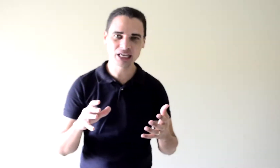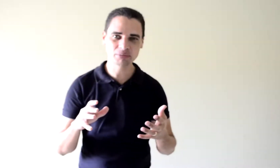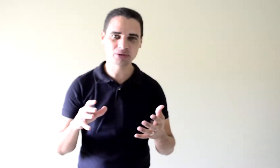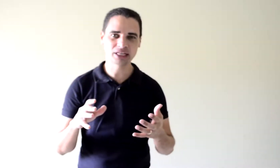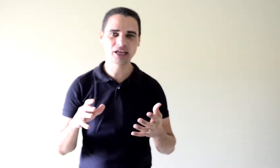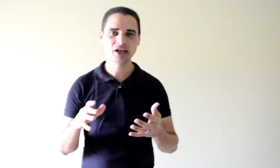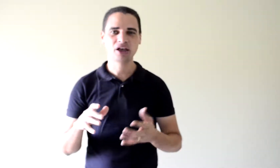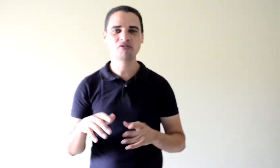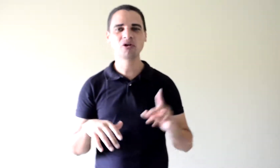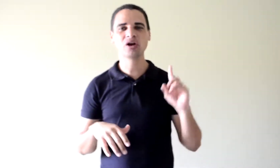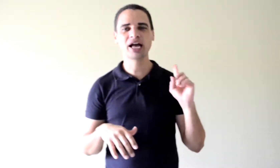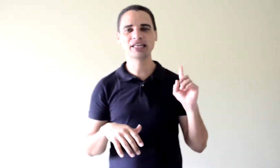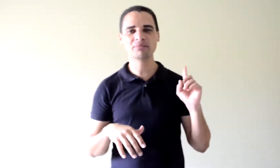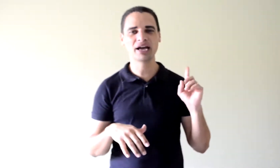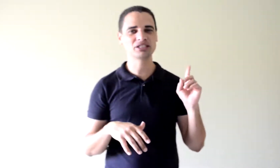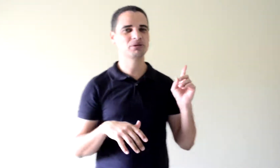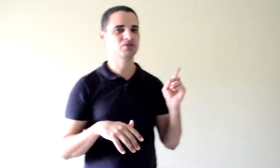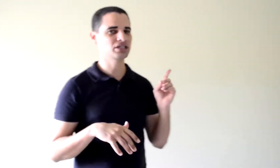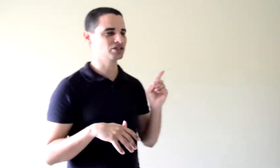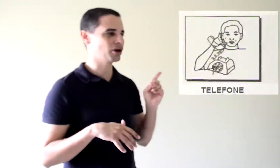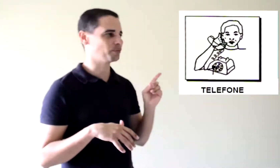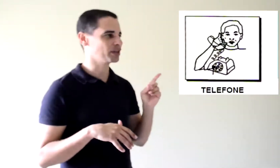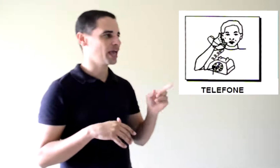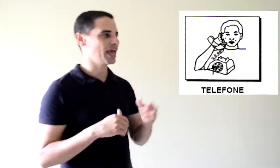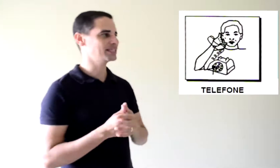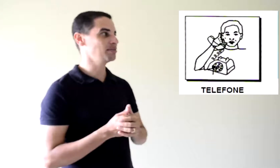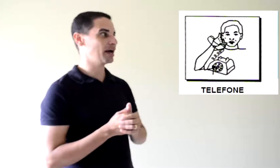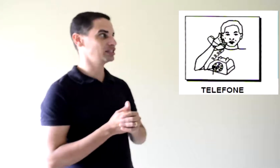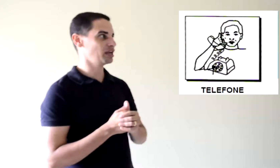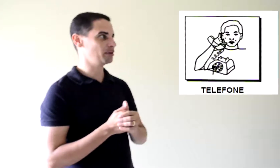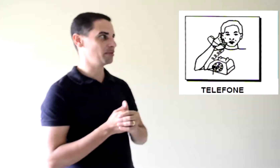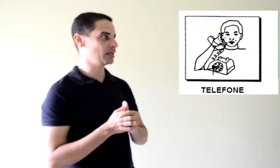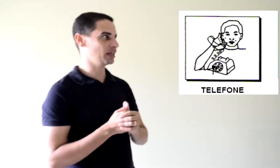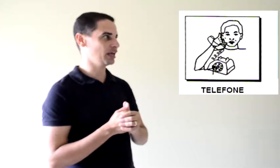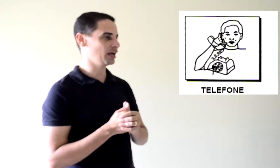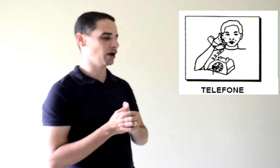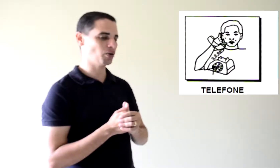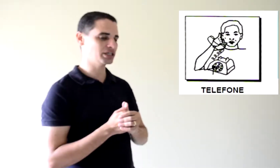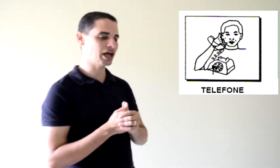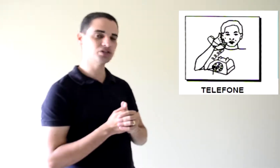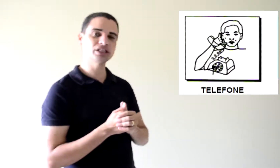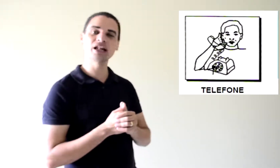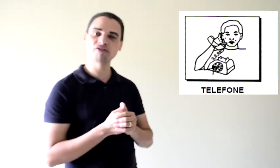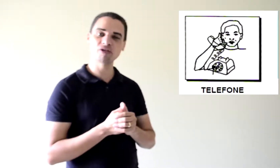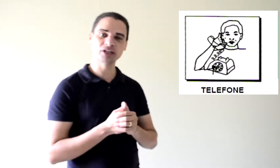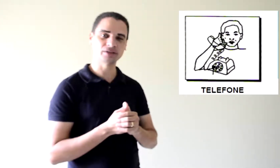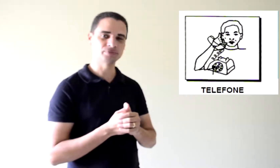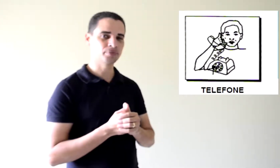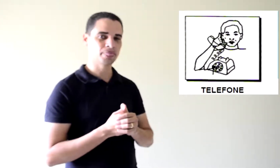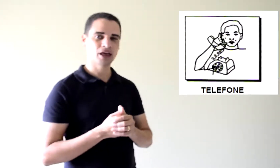exemplos, né? Eu vou colocar aqui imagens para vocês, ó. Essa imagem aí, a primeira, né? O sinal de telefone. O